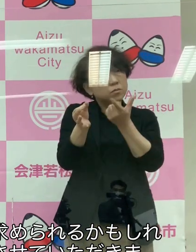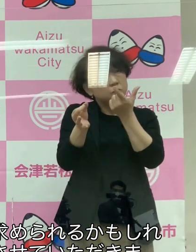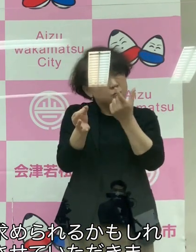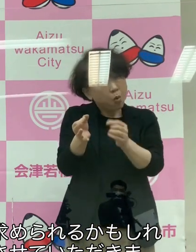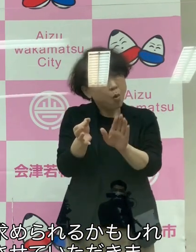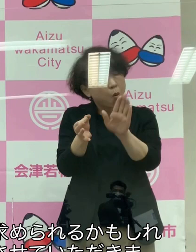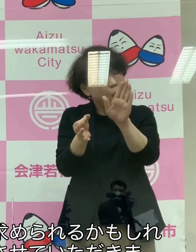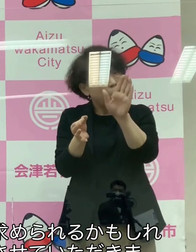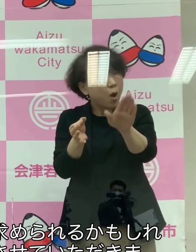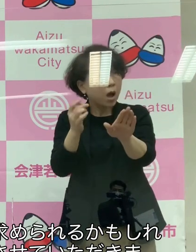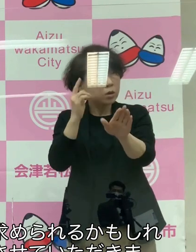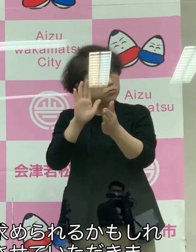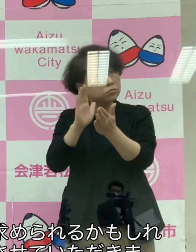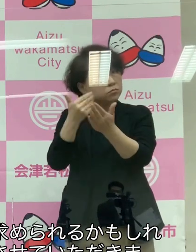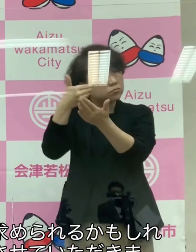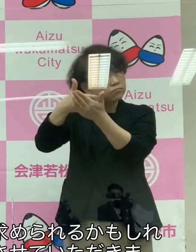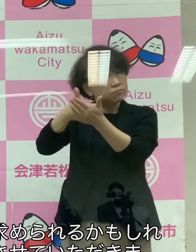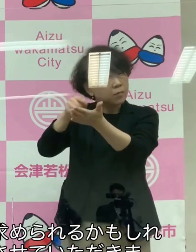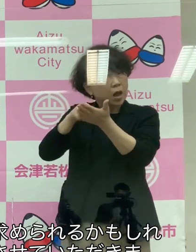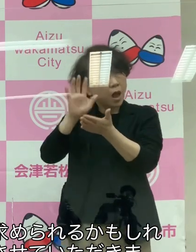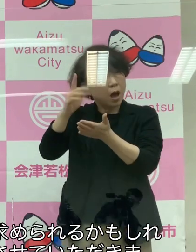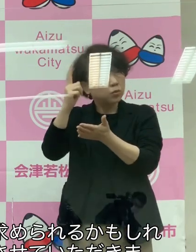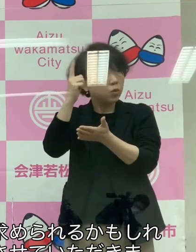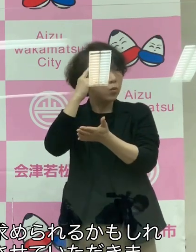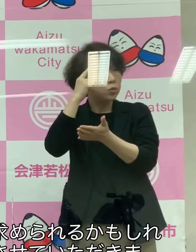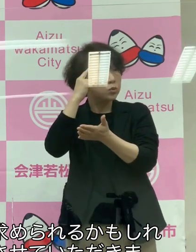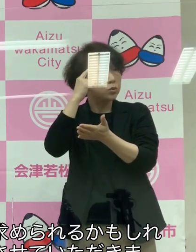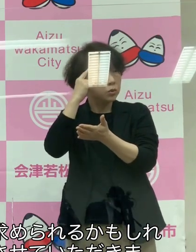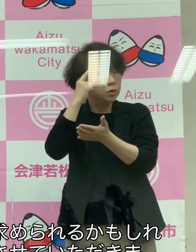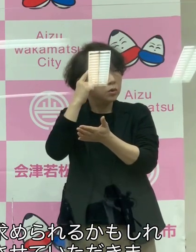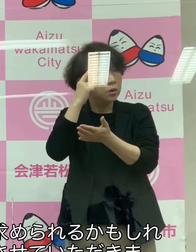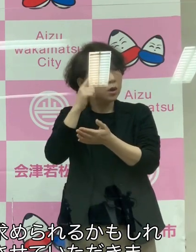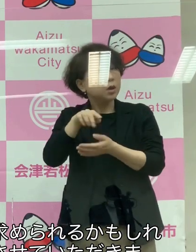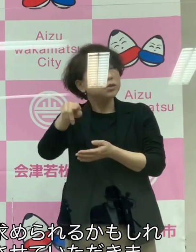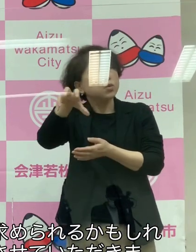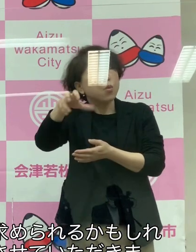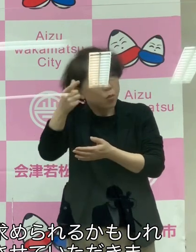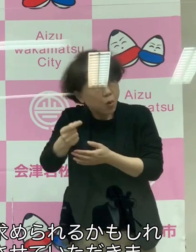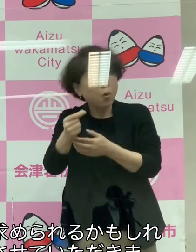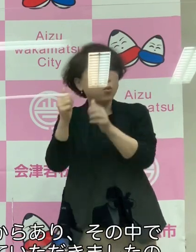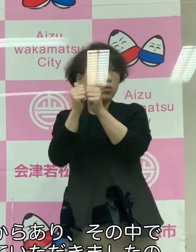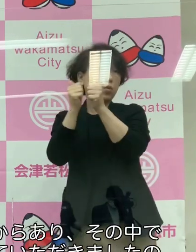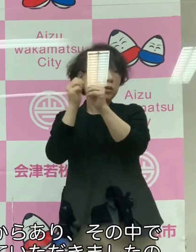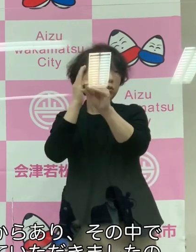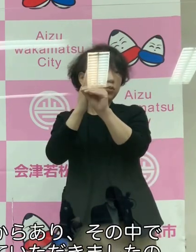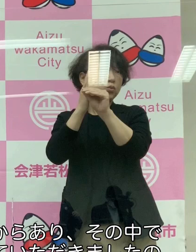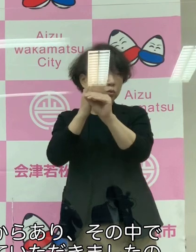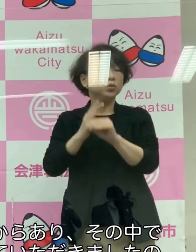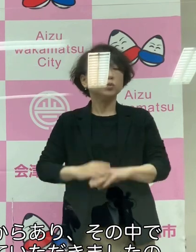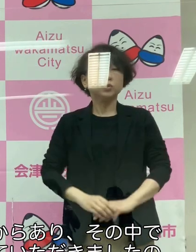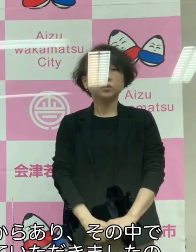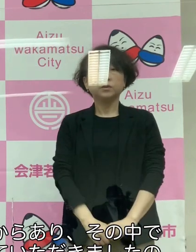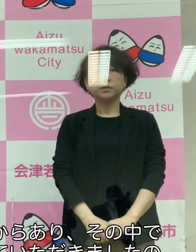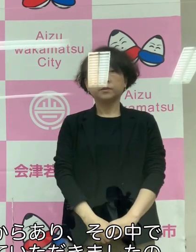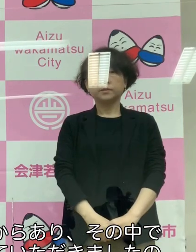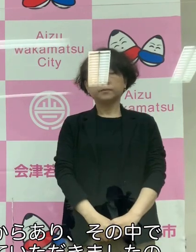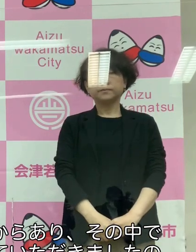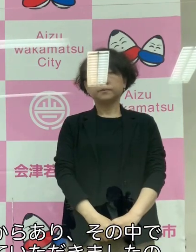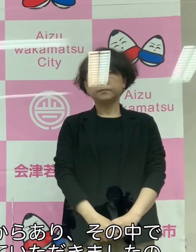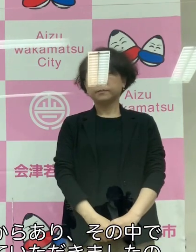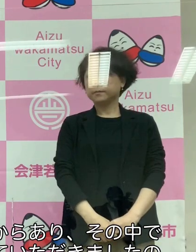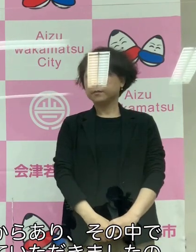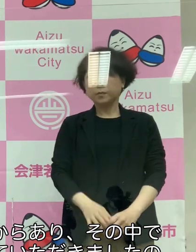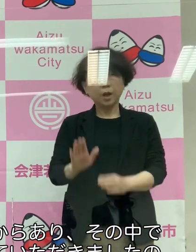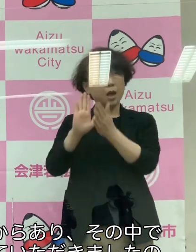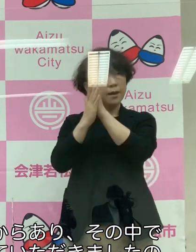若干ですが求められるかもしれません。なおかつそれも協議させていただいてます。まあ、